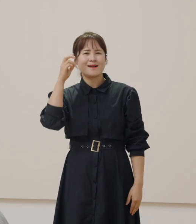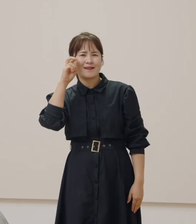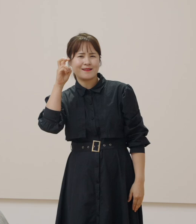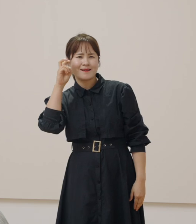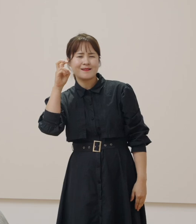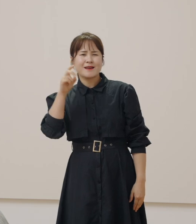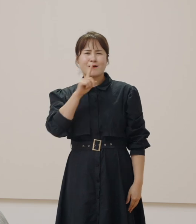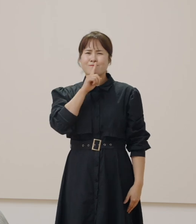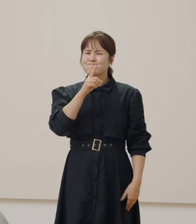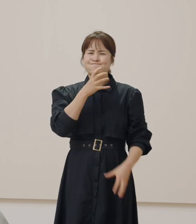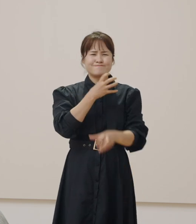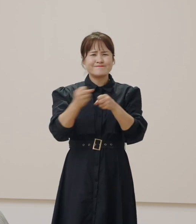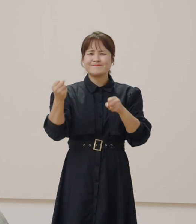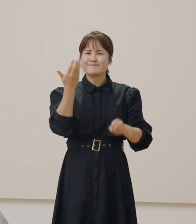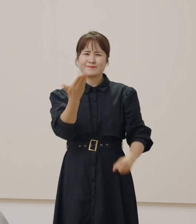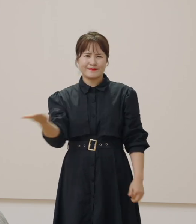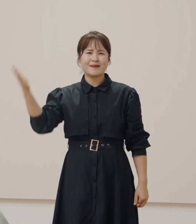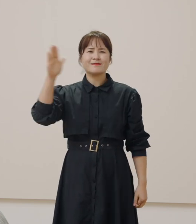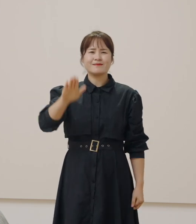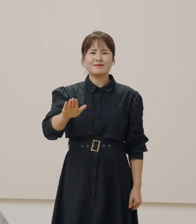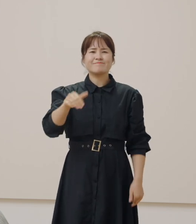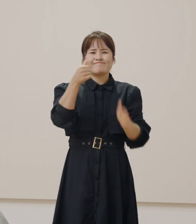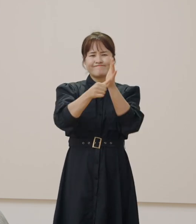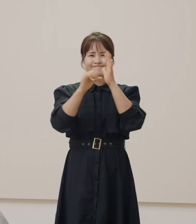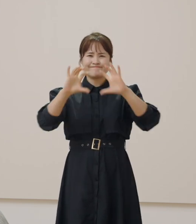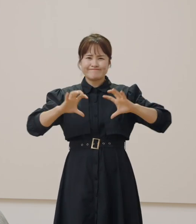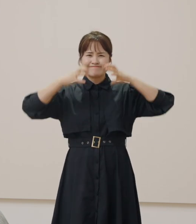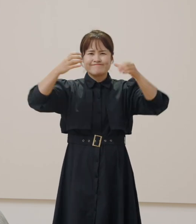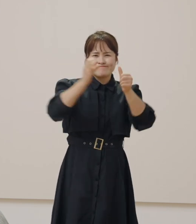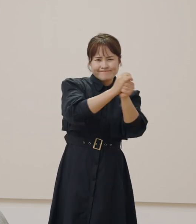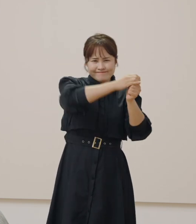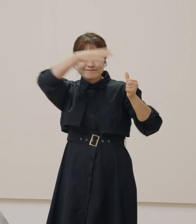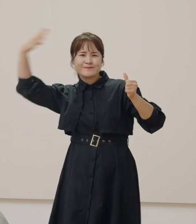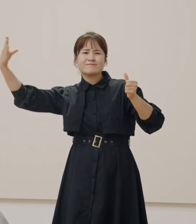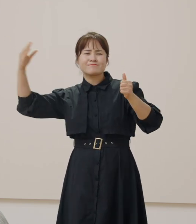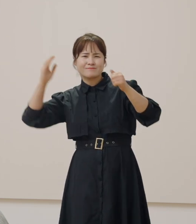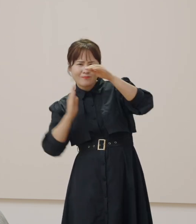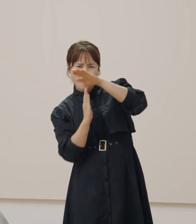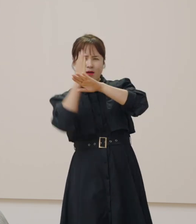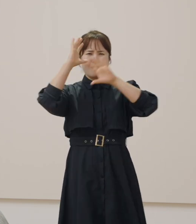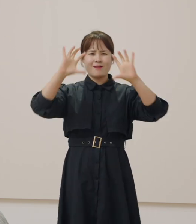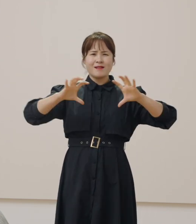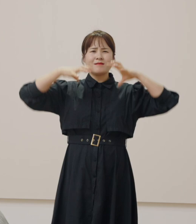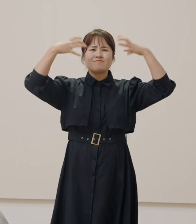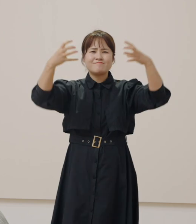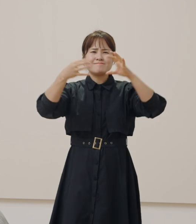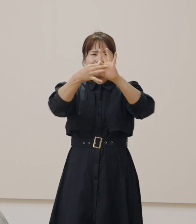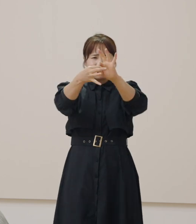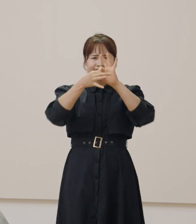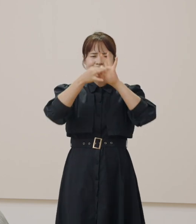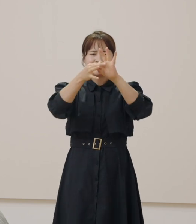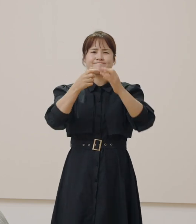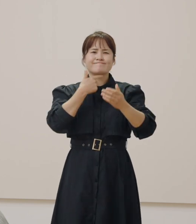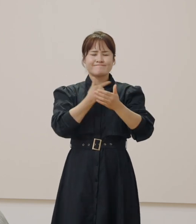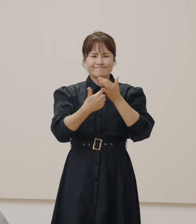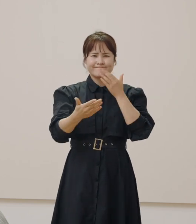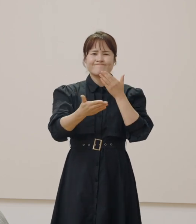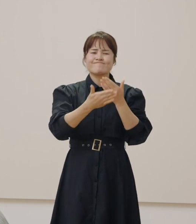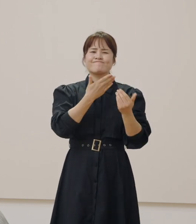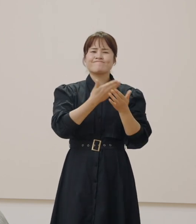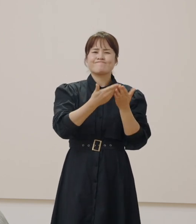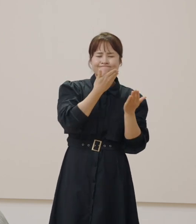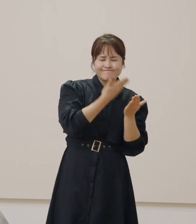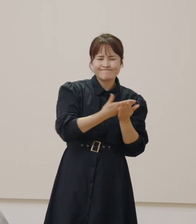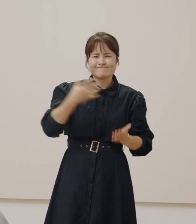말로 표현할 수는 없지만 물질 세계에서 벗어나 초월의 세계로 통하는 소중한 경험을 가지게 됩니다.